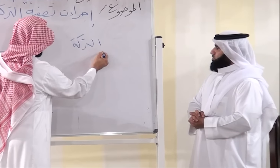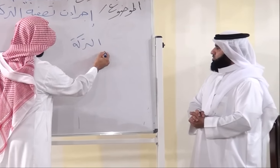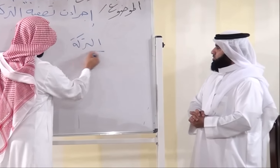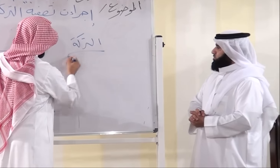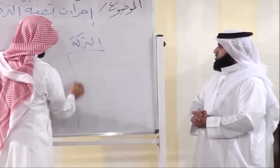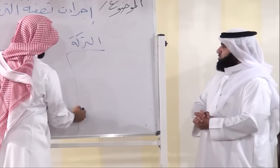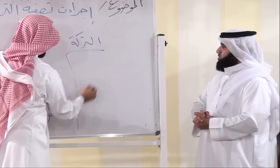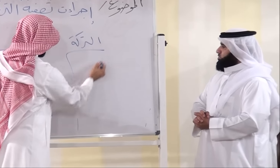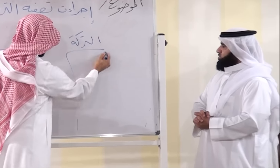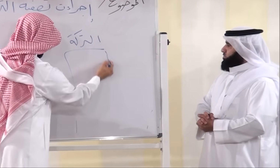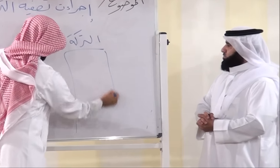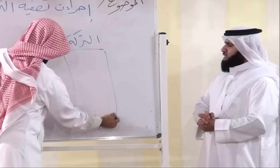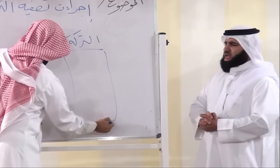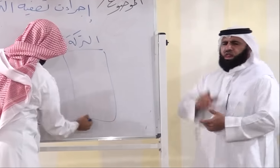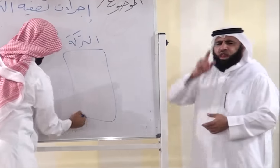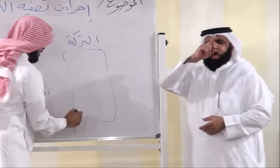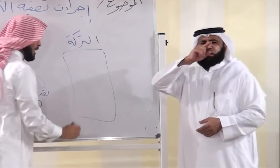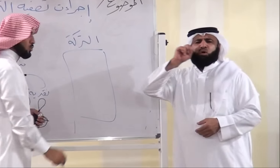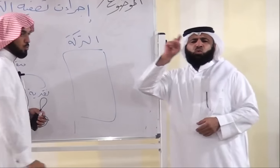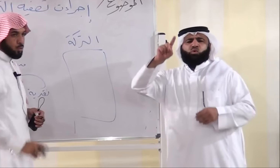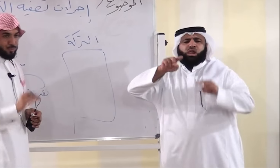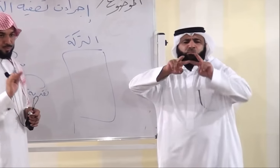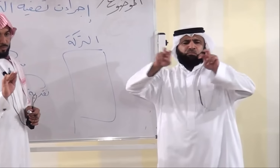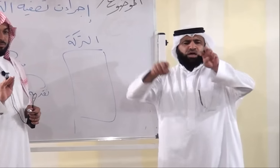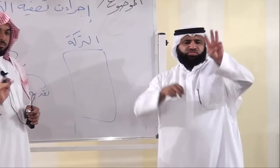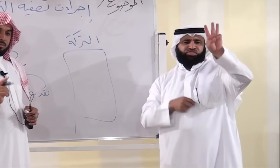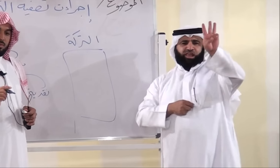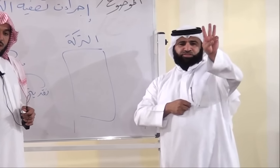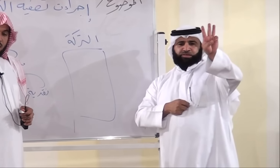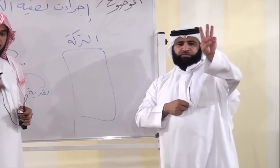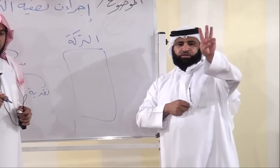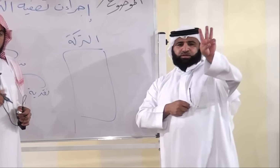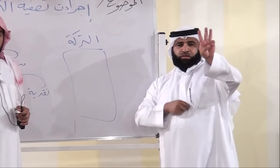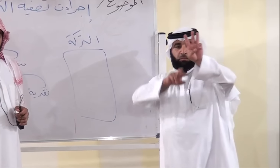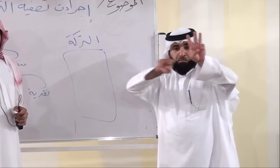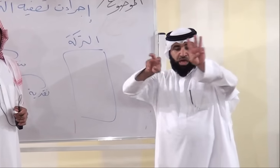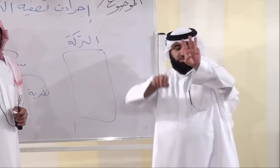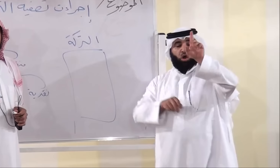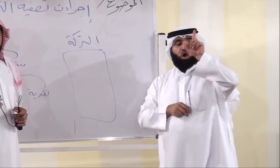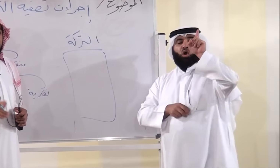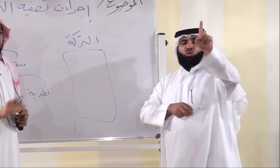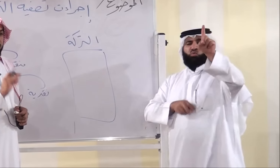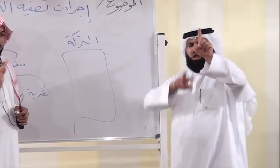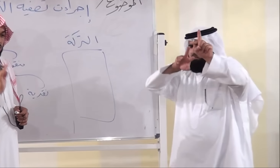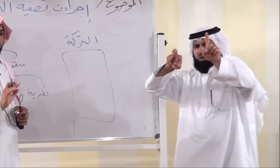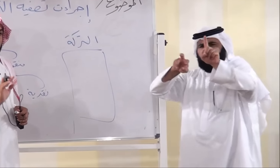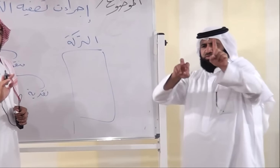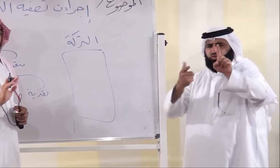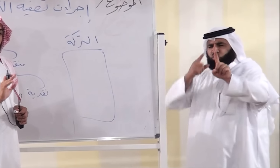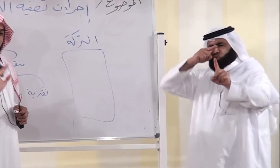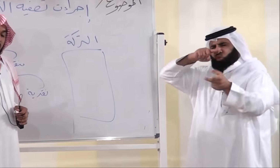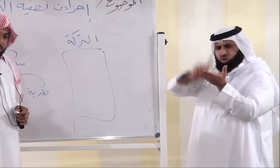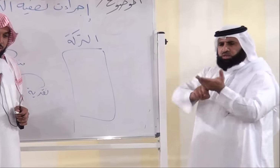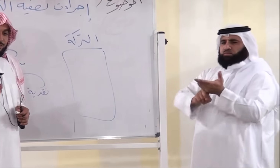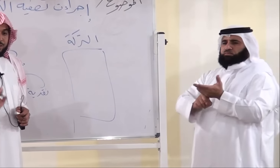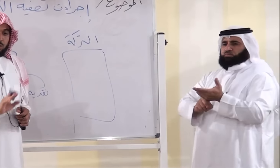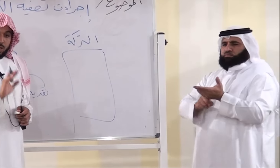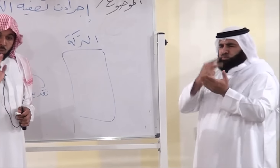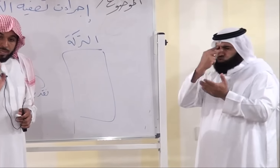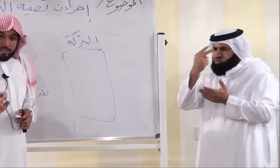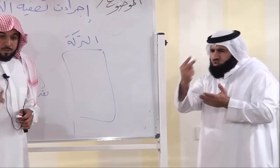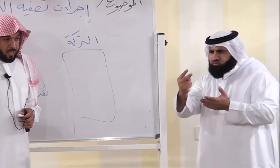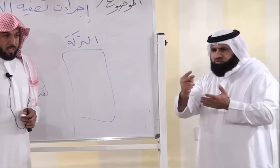فلا بد البحث عن ثلاثة أمور. الأمر الأول التي يجب النظر